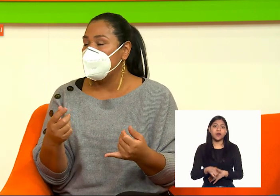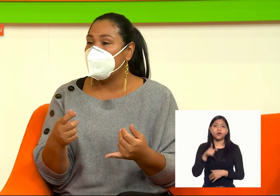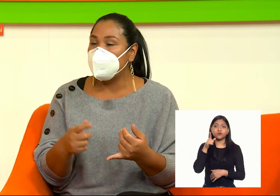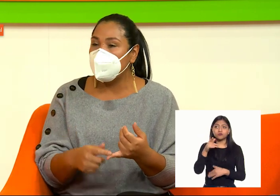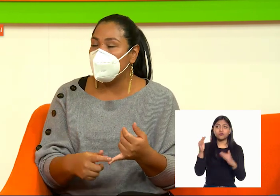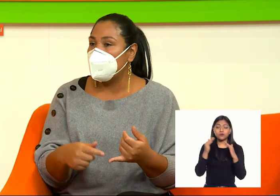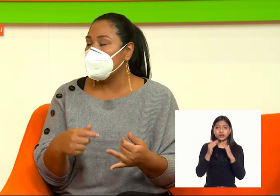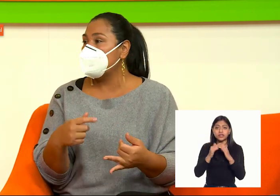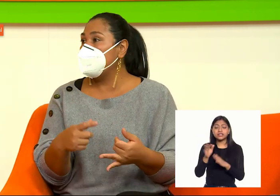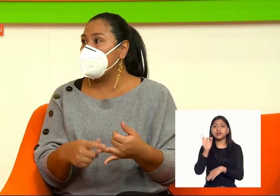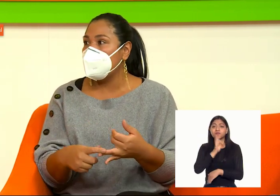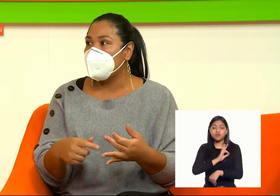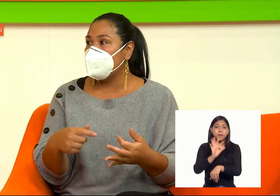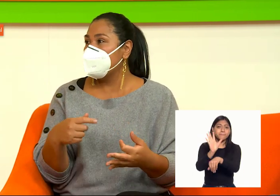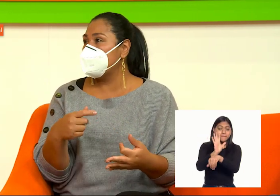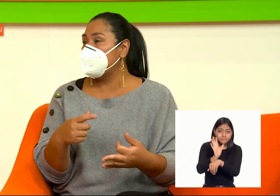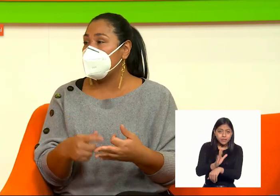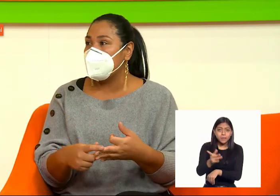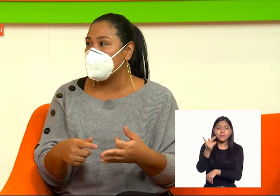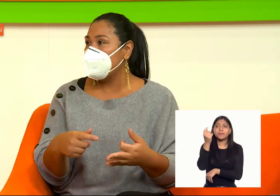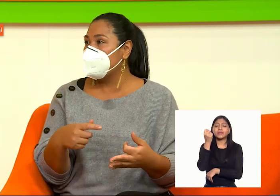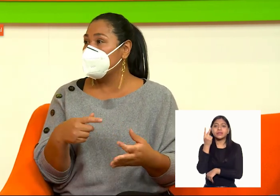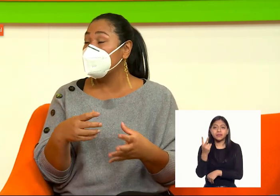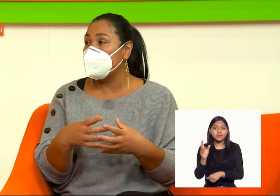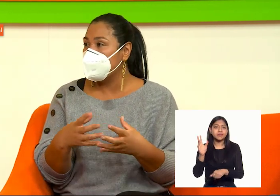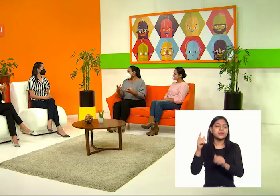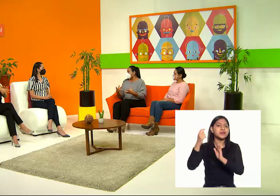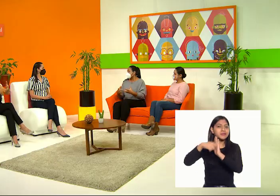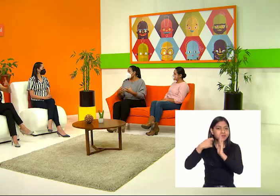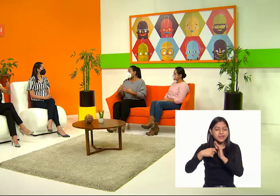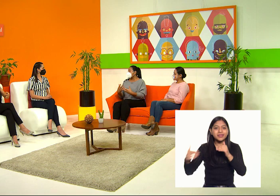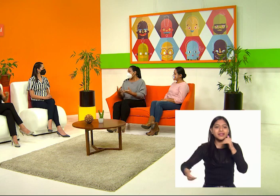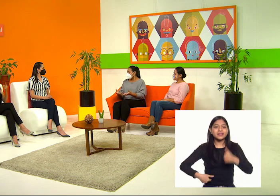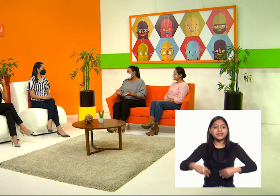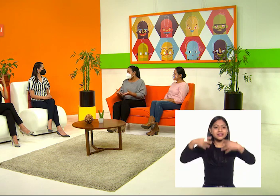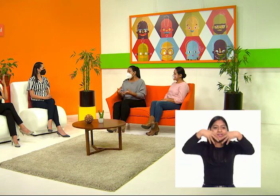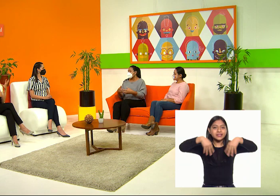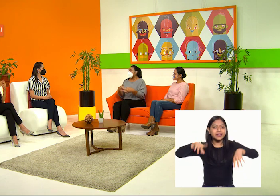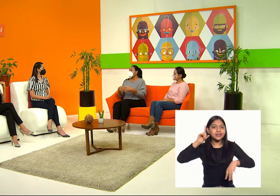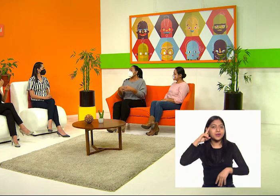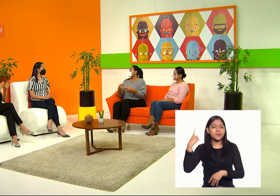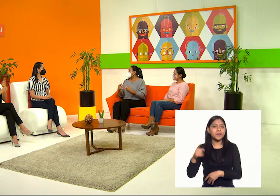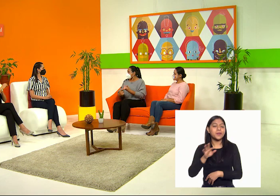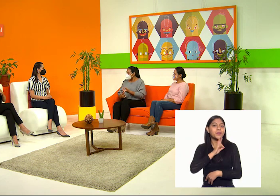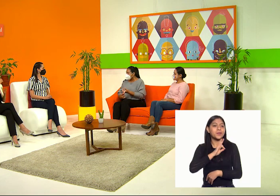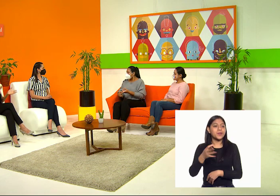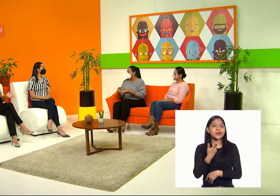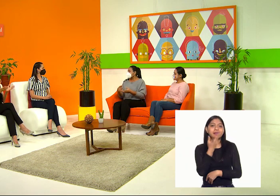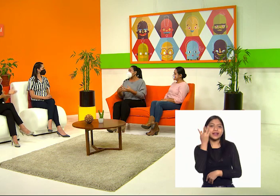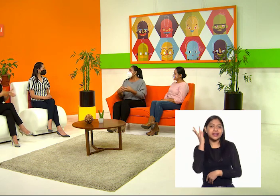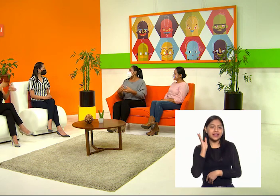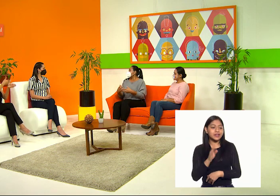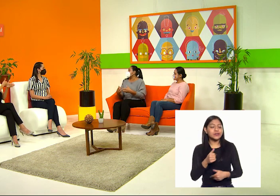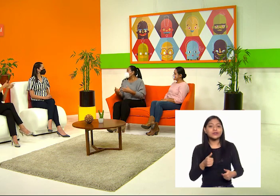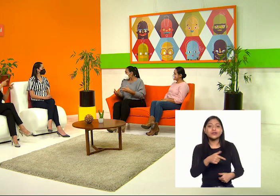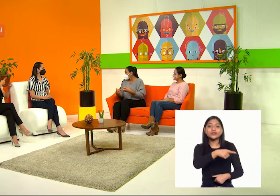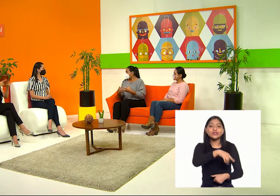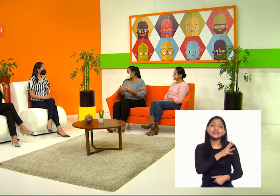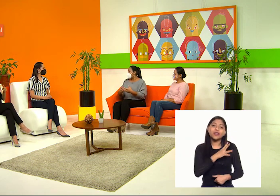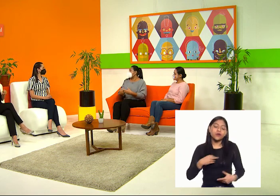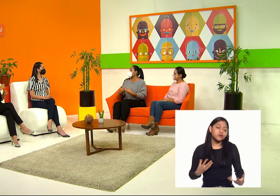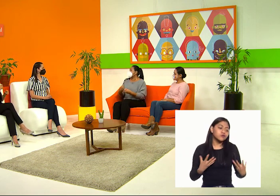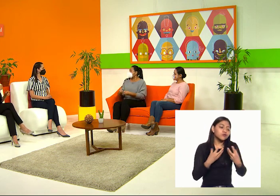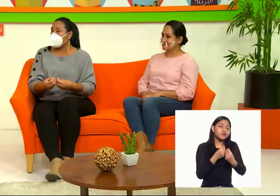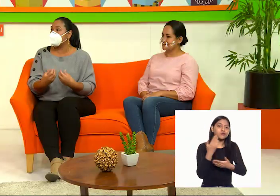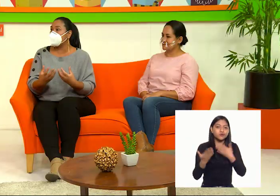buscar películas, videos, teatro, mil cosas para favorecer esto, hacer recetas, hacer la vida divertida,